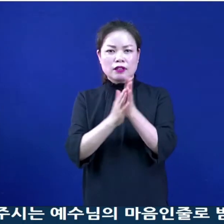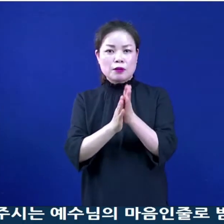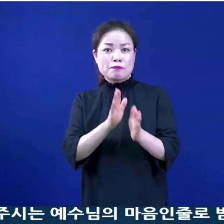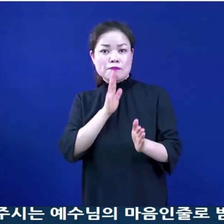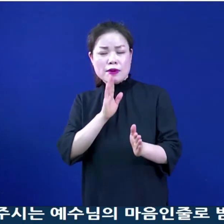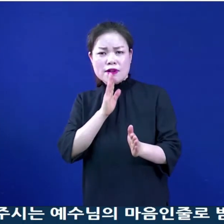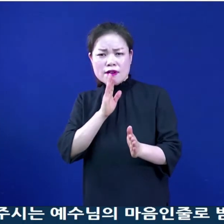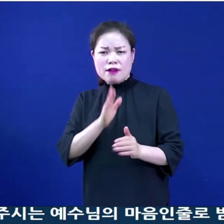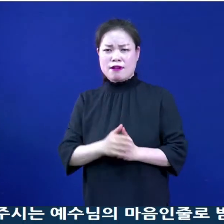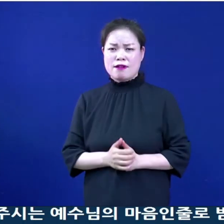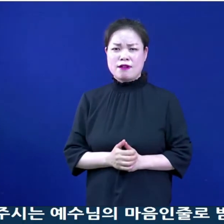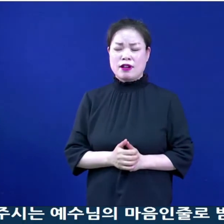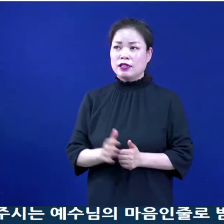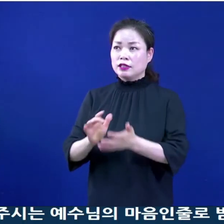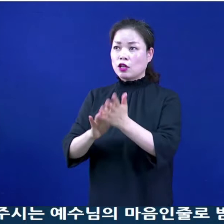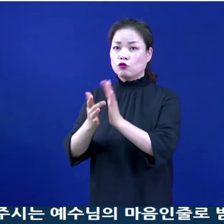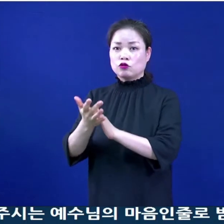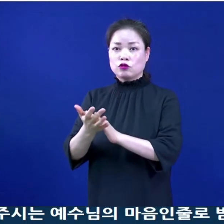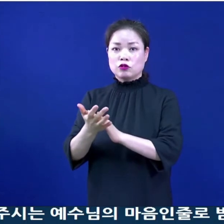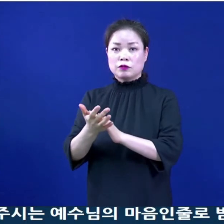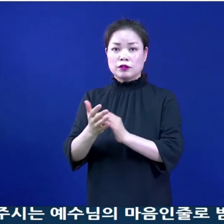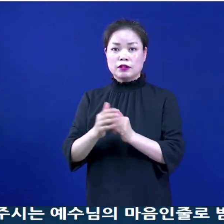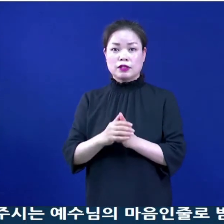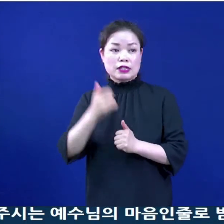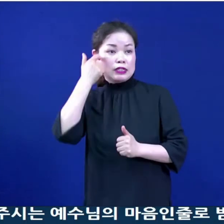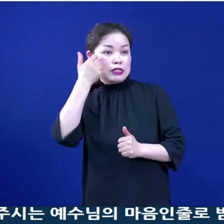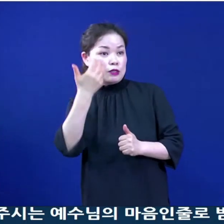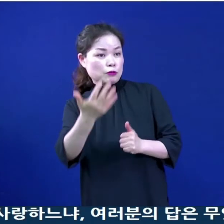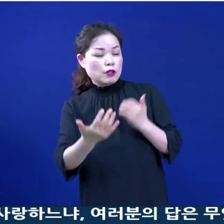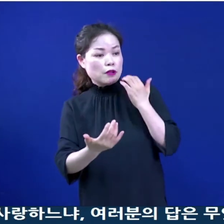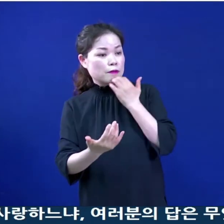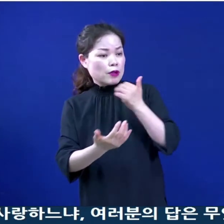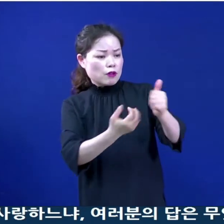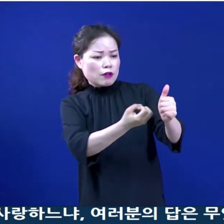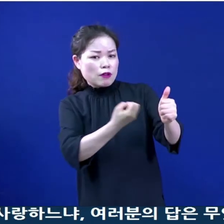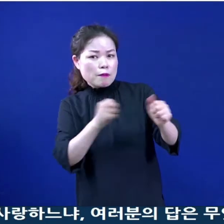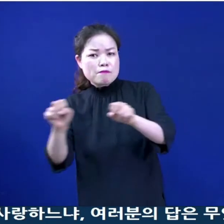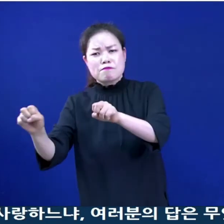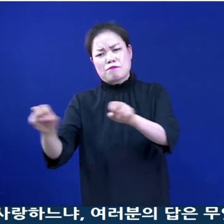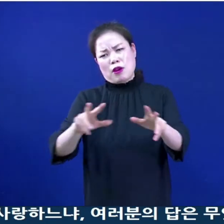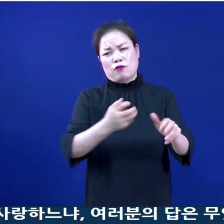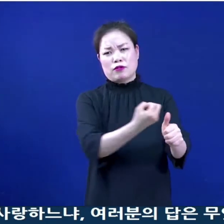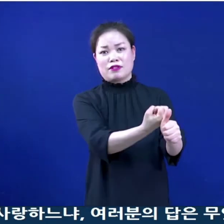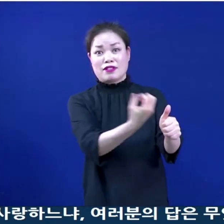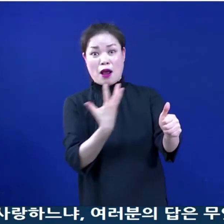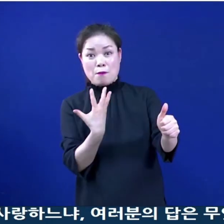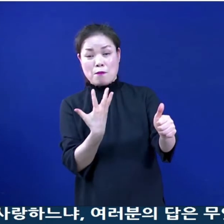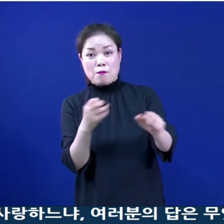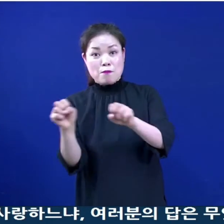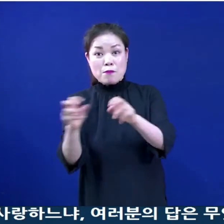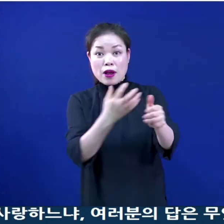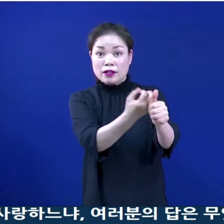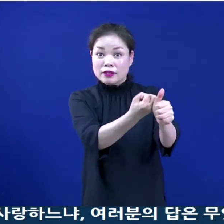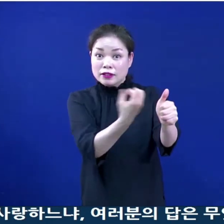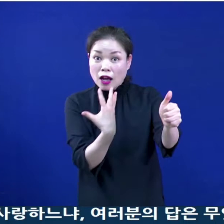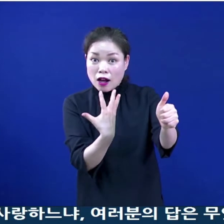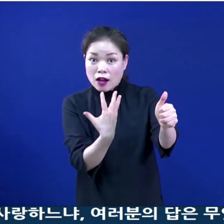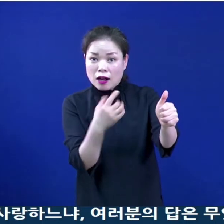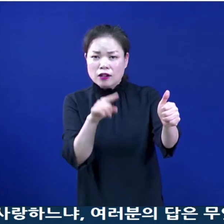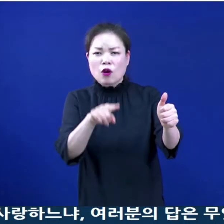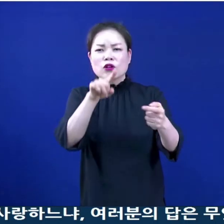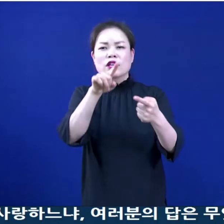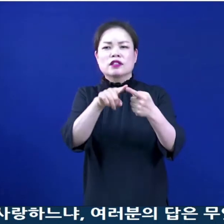그러하외다. 예수님의 답은, 예수님의 질문에 대한 베드로의 답은 즉답이었습니다. 즉답을 한 다음